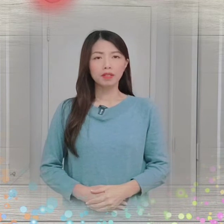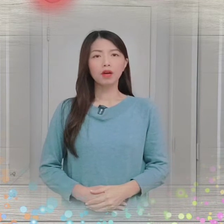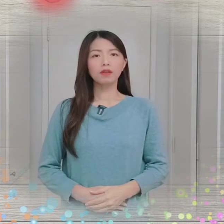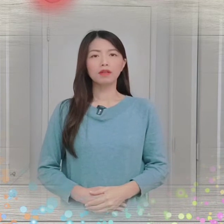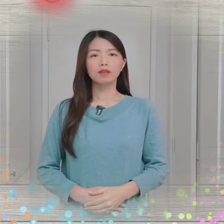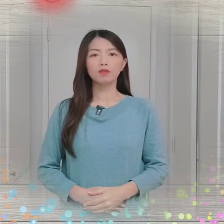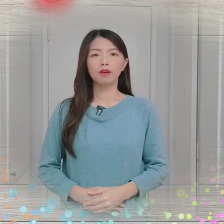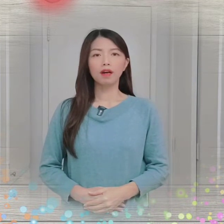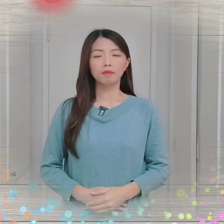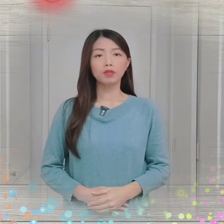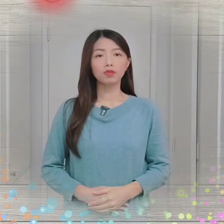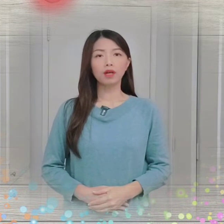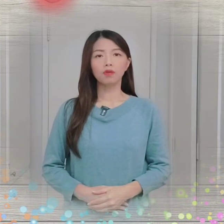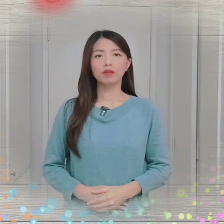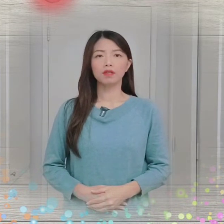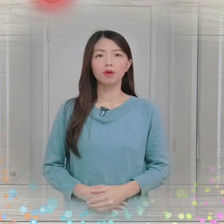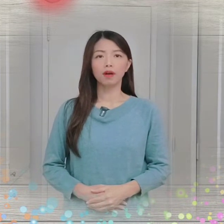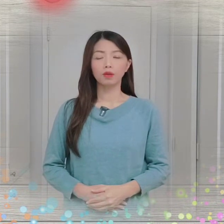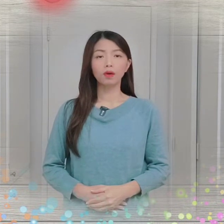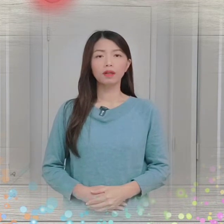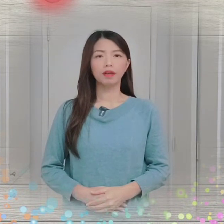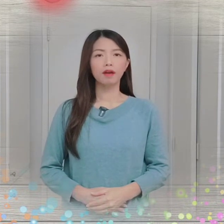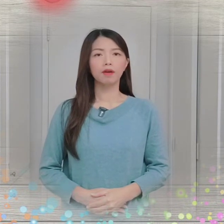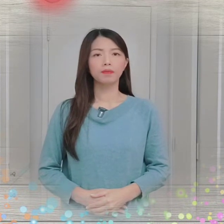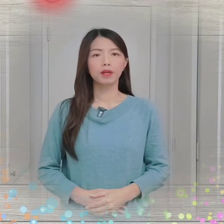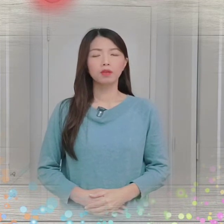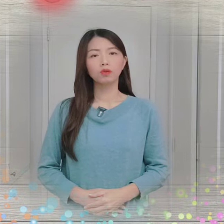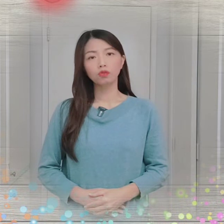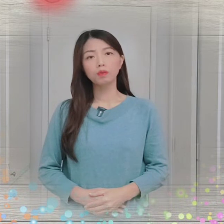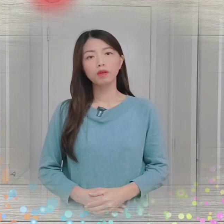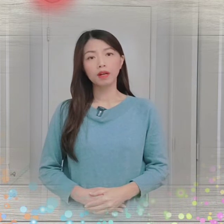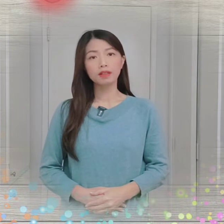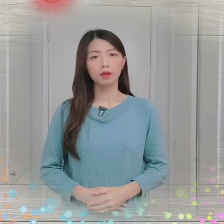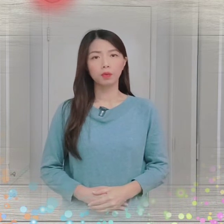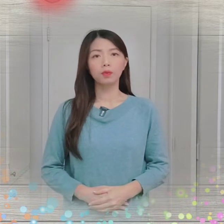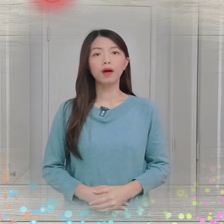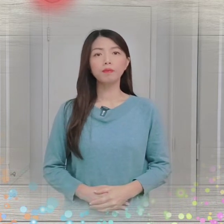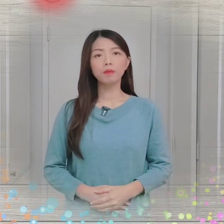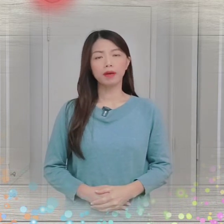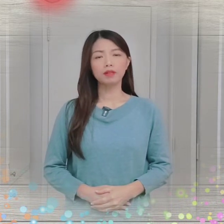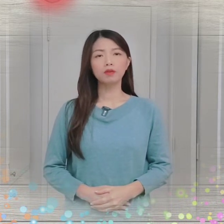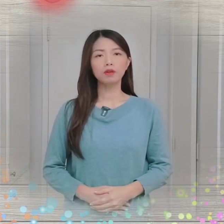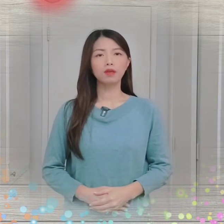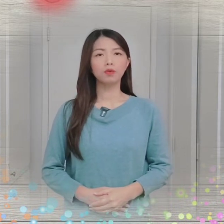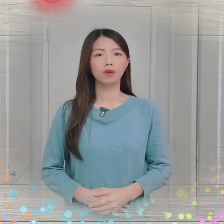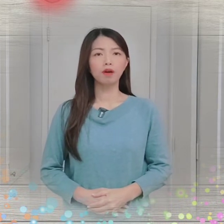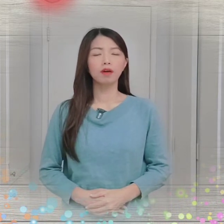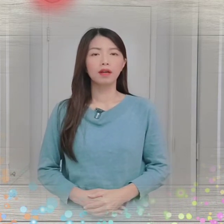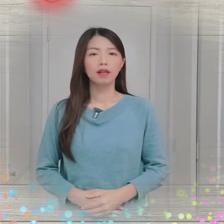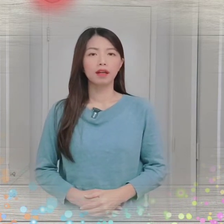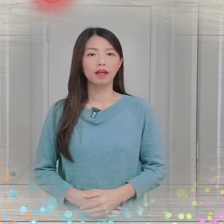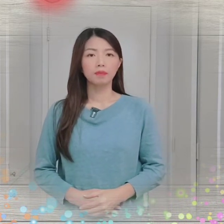빛이라고 한 뜻의 수어랑 비추다라고 한 뜻의 수어가 똑같은데요. 저는 두 번을 하지 않고 한 번만 천천히